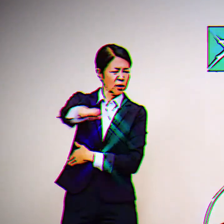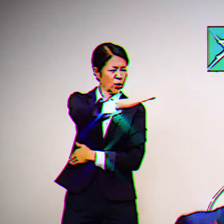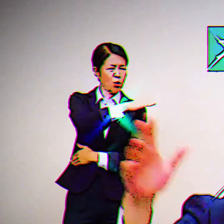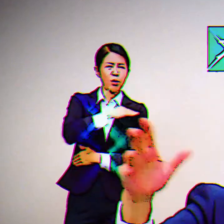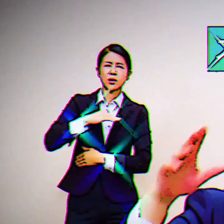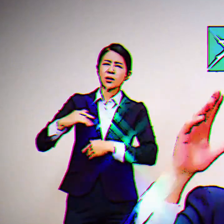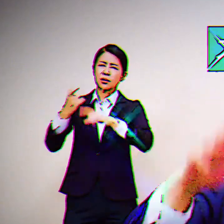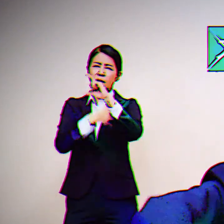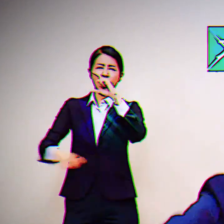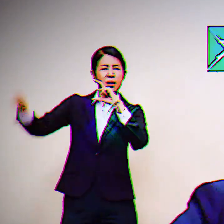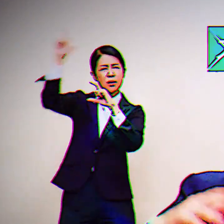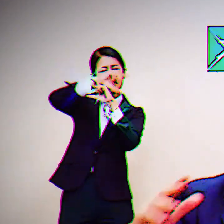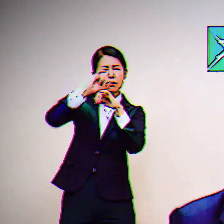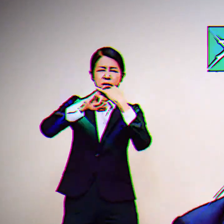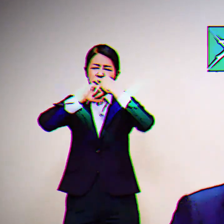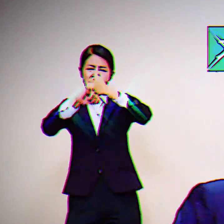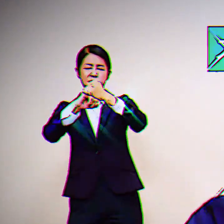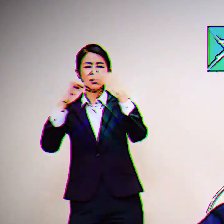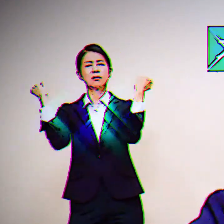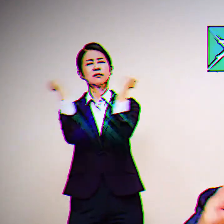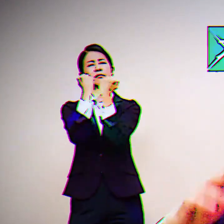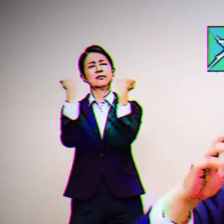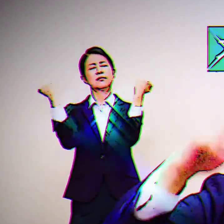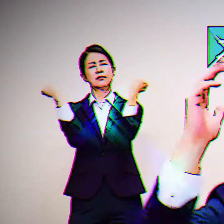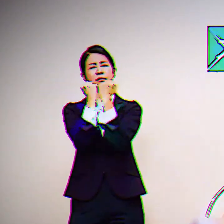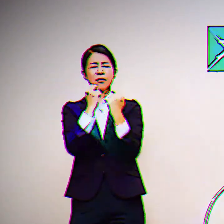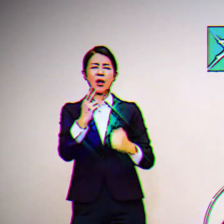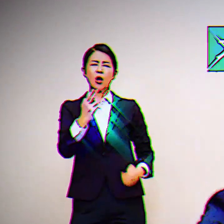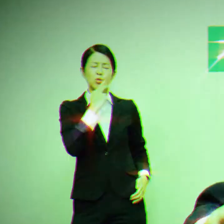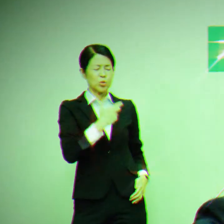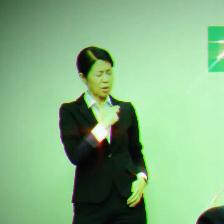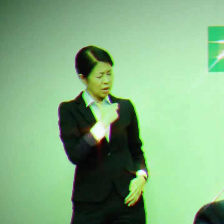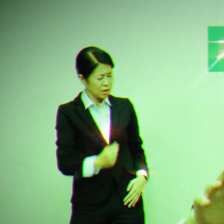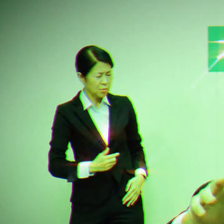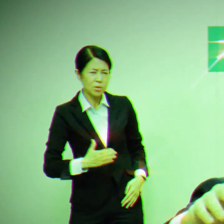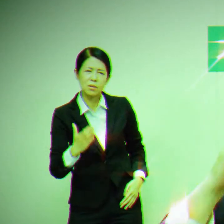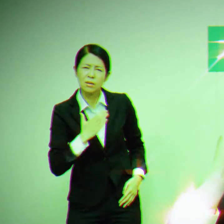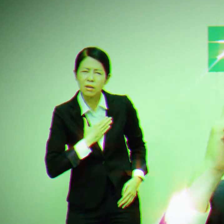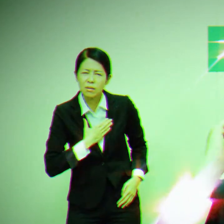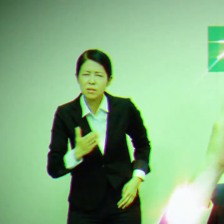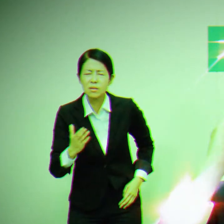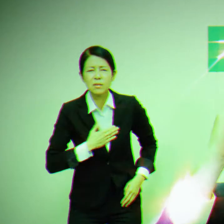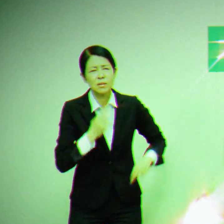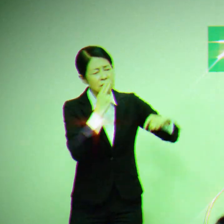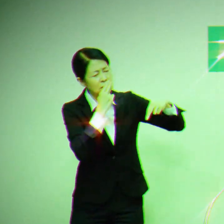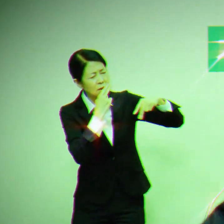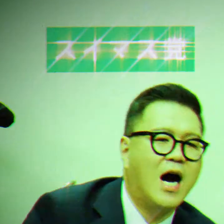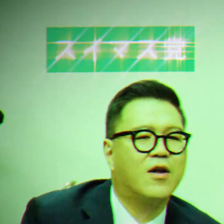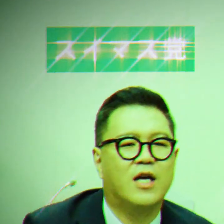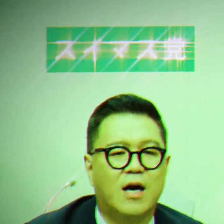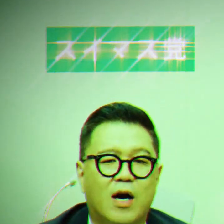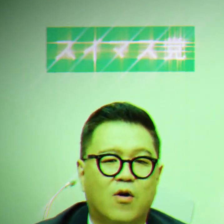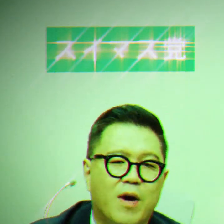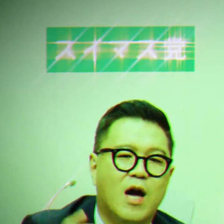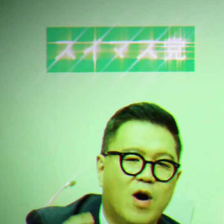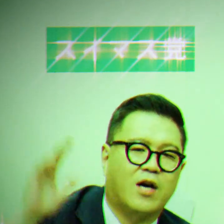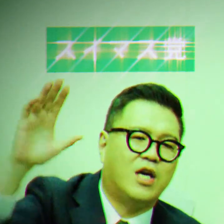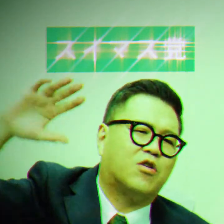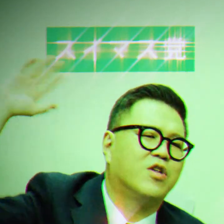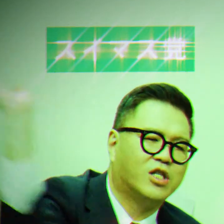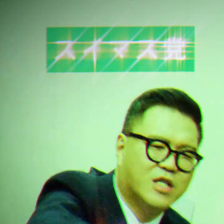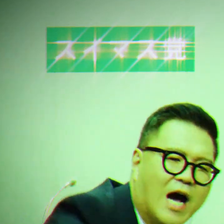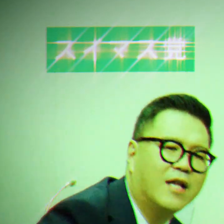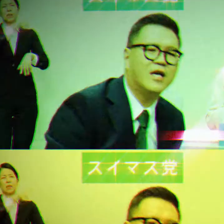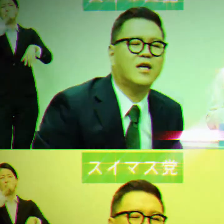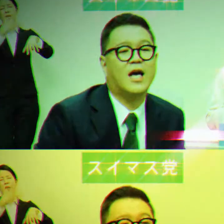がられている俺たちならなおさら守らなくちゃだな。マナー吸いたい気持ちわかる人一倍、歩きタバコ迷惑